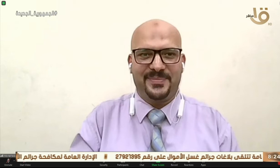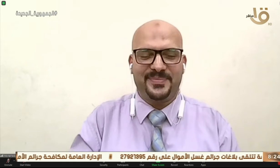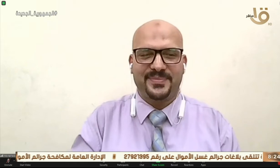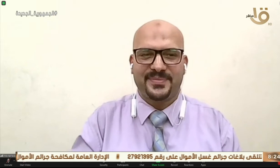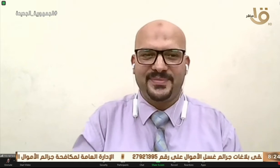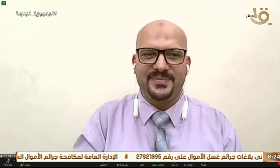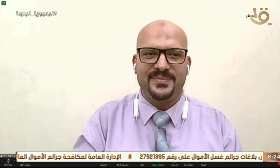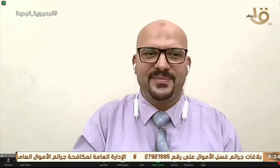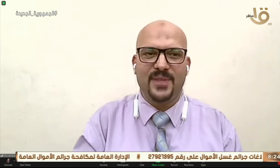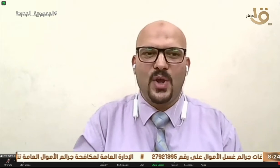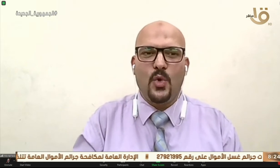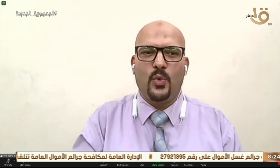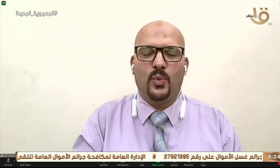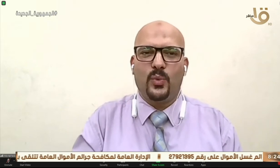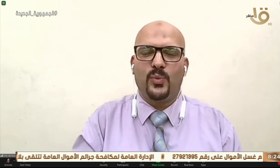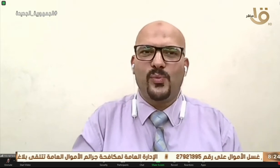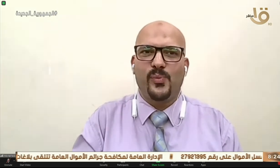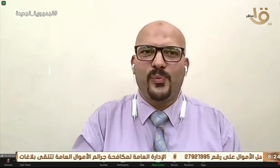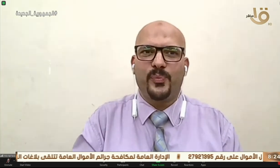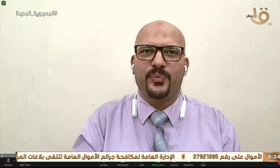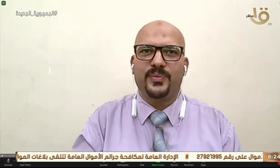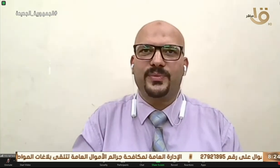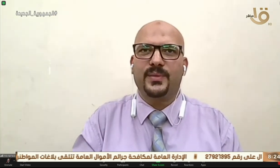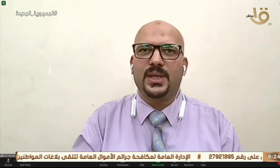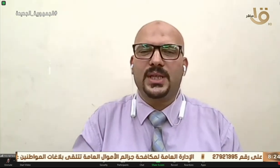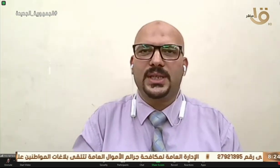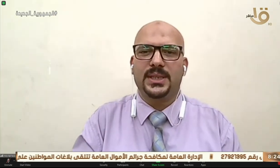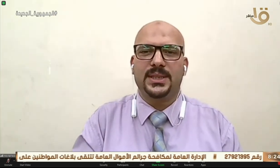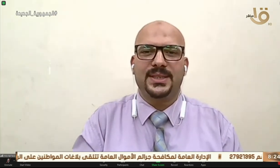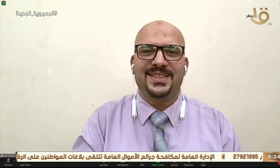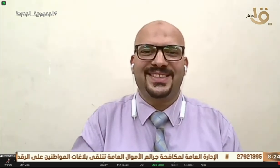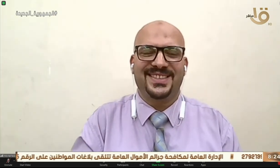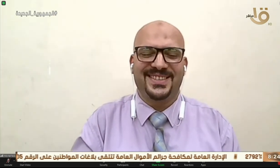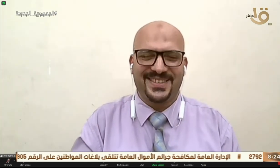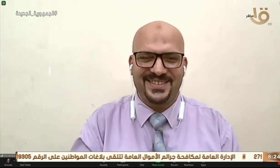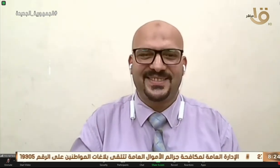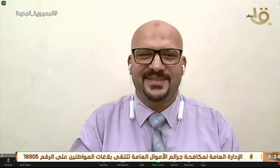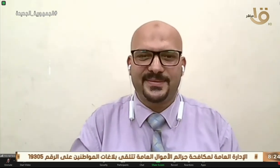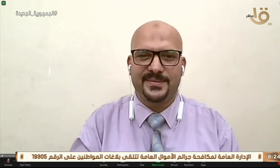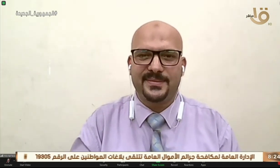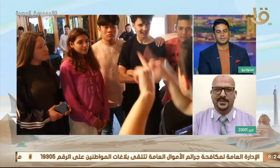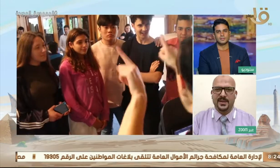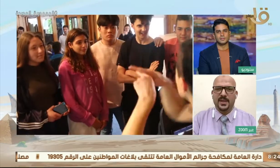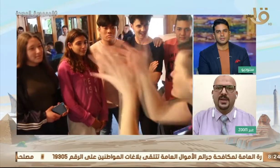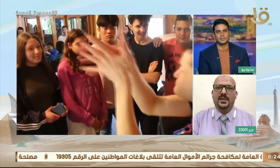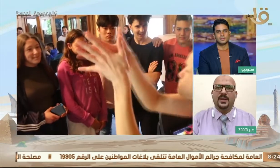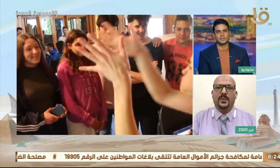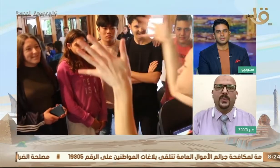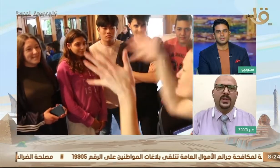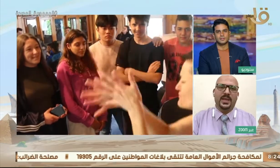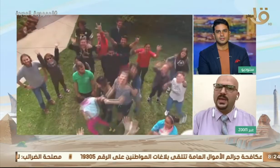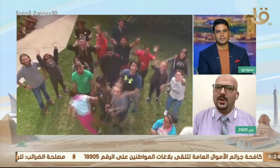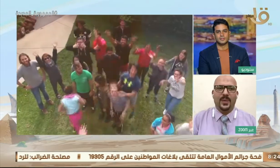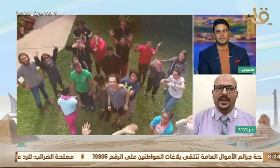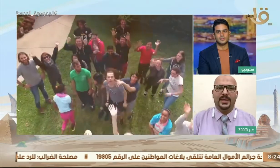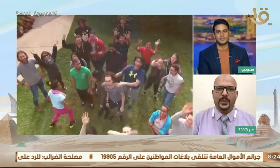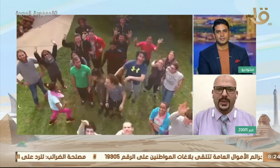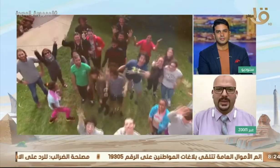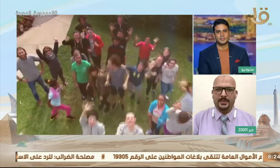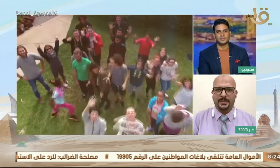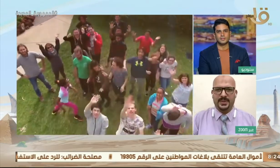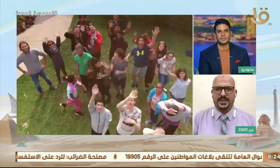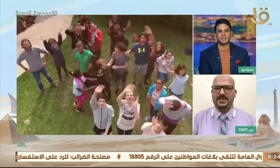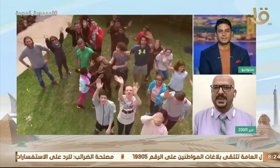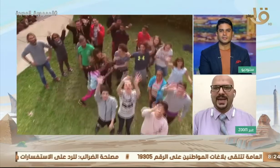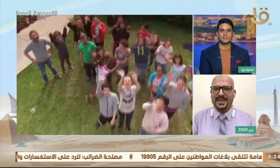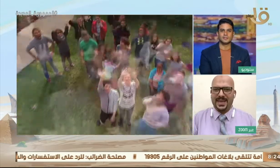للهجة يعني. طيب انت اتعلمت ازاي يا استاذ محمد، وازاي كنت بتتعامل مع والدك ووالدتك قبل ما تتعلم؟ والله هو